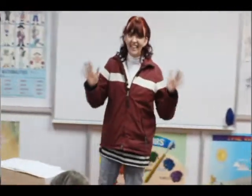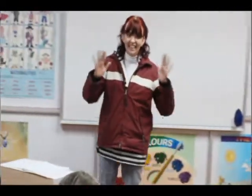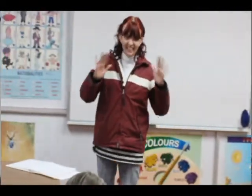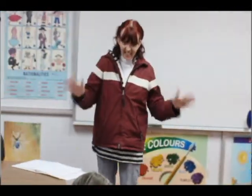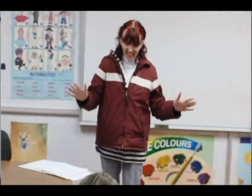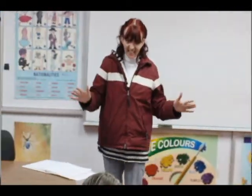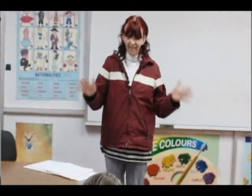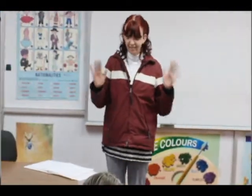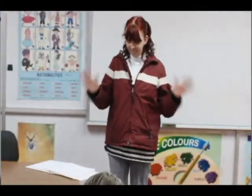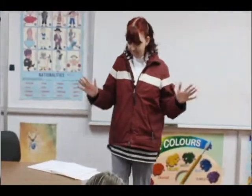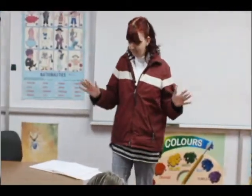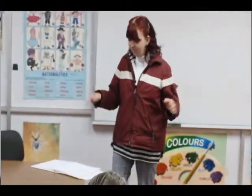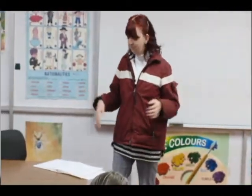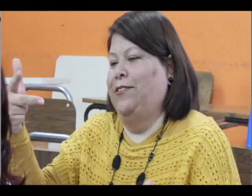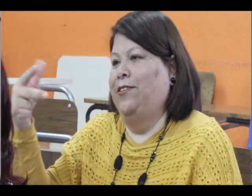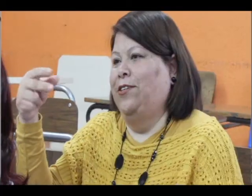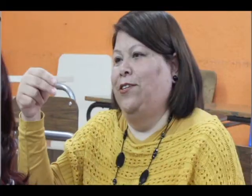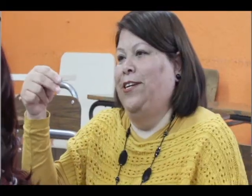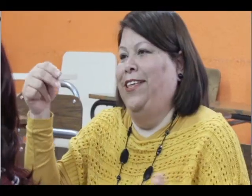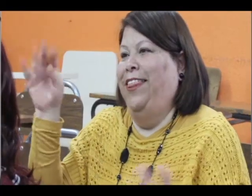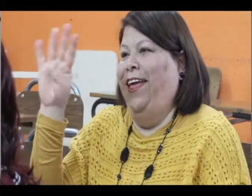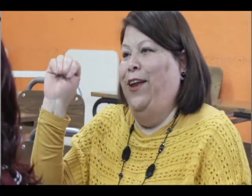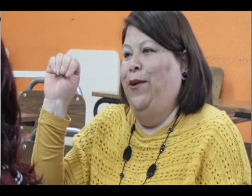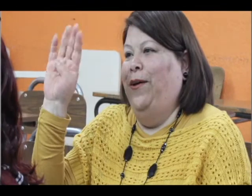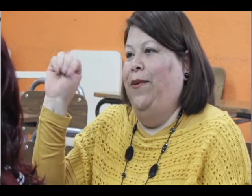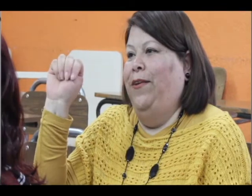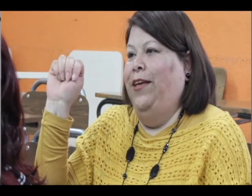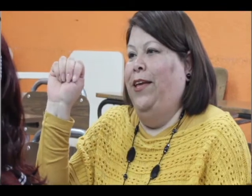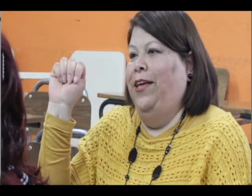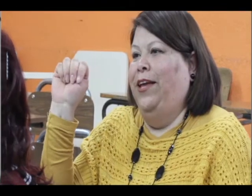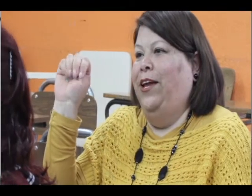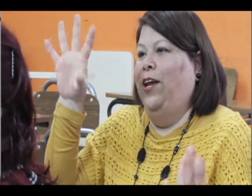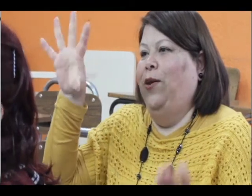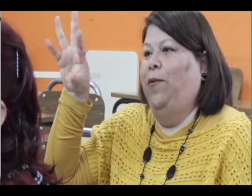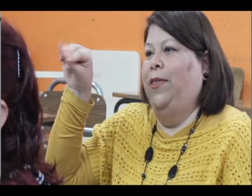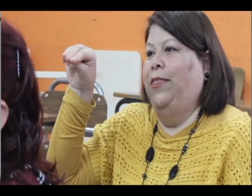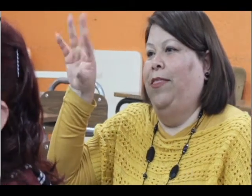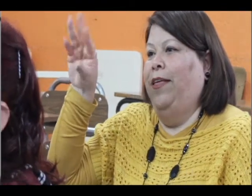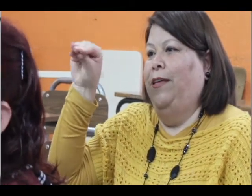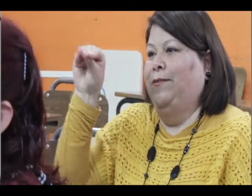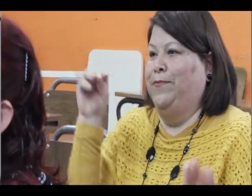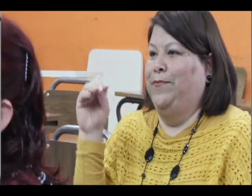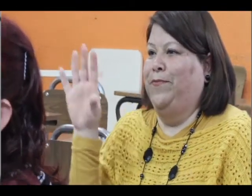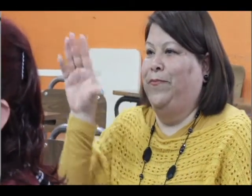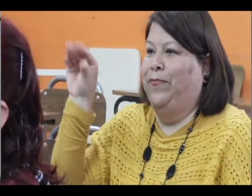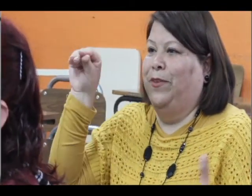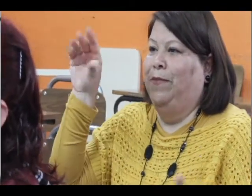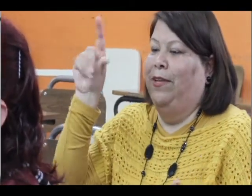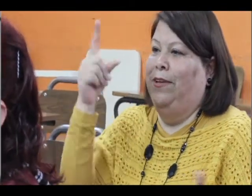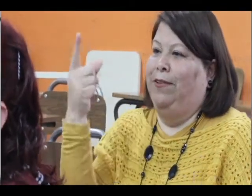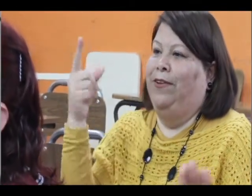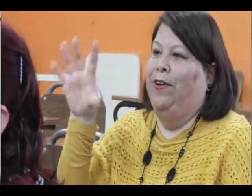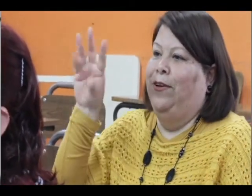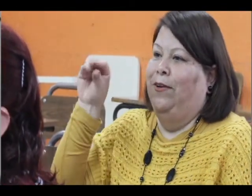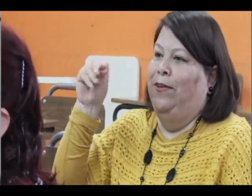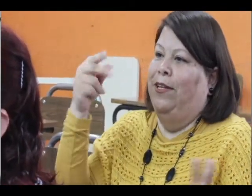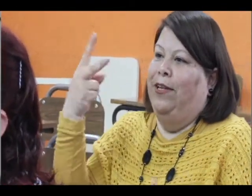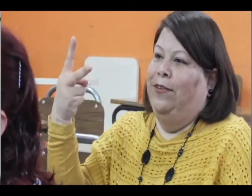enfermero, o que un doctor, o que, no sé, algún licenciado tenga